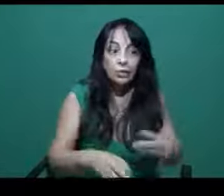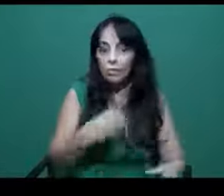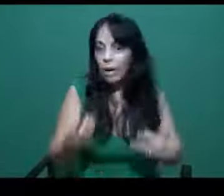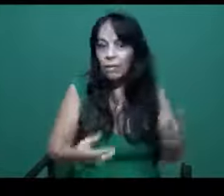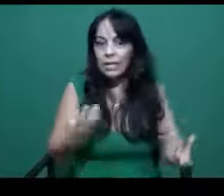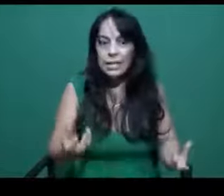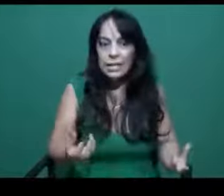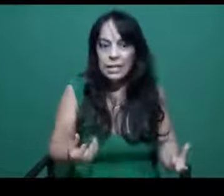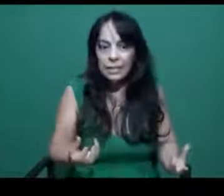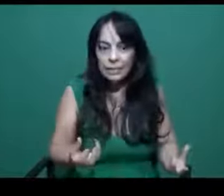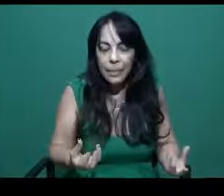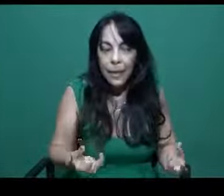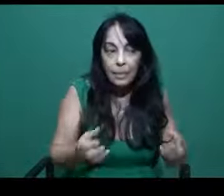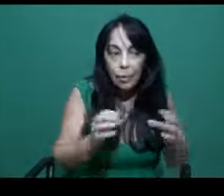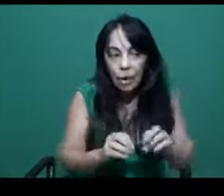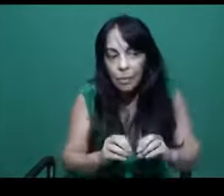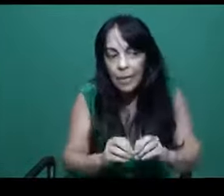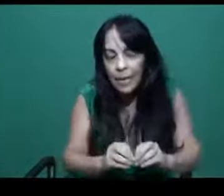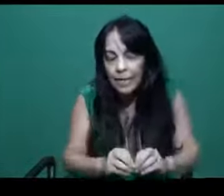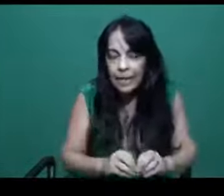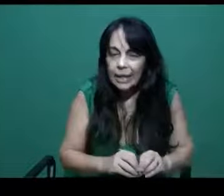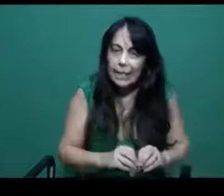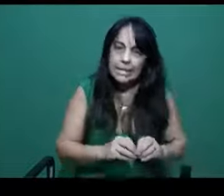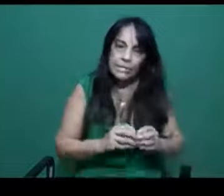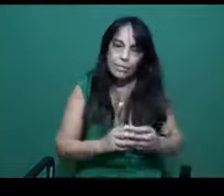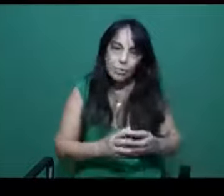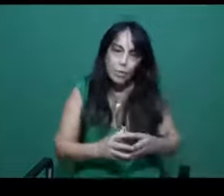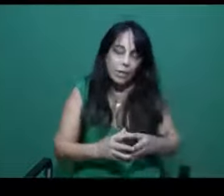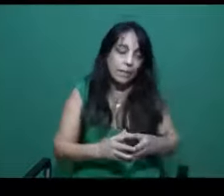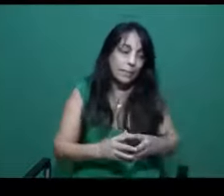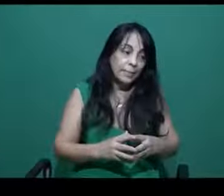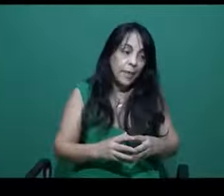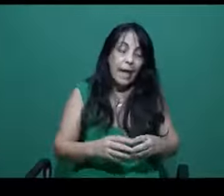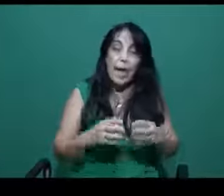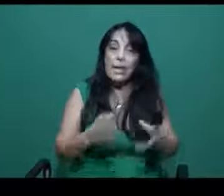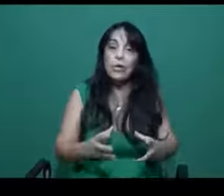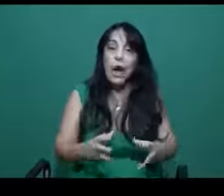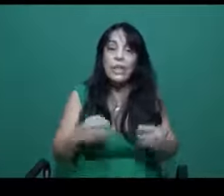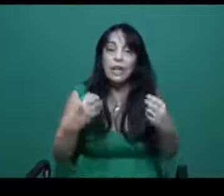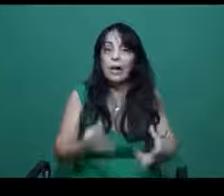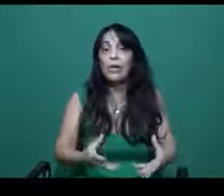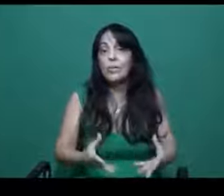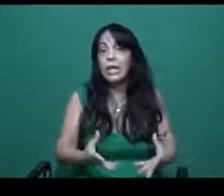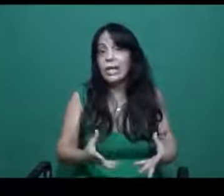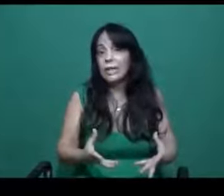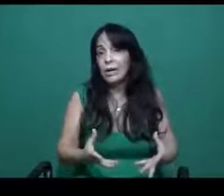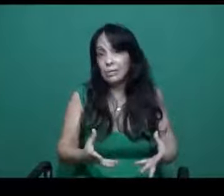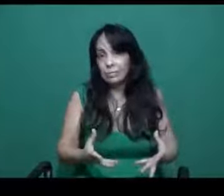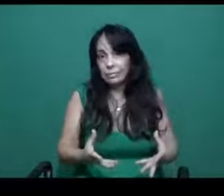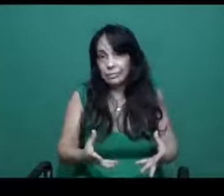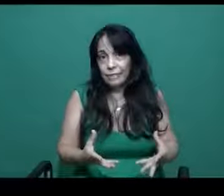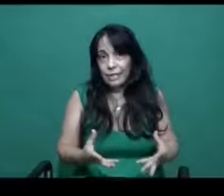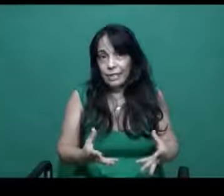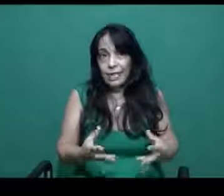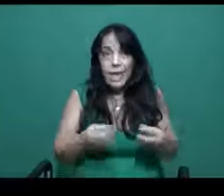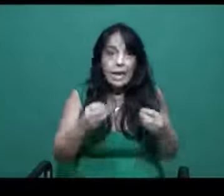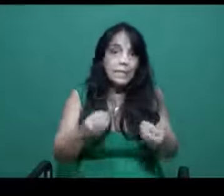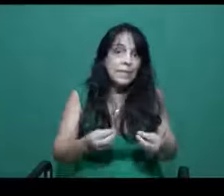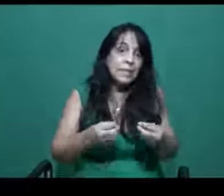tudo acontecia, porque o problema da criança surda é a linguagem, é a comunicação. E ele precisa